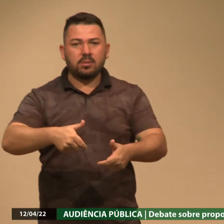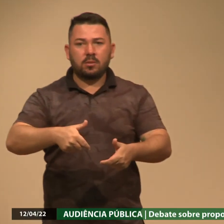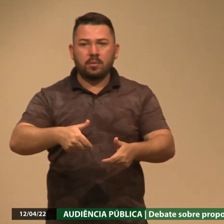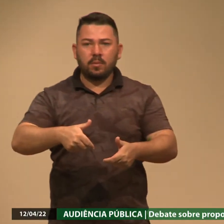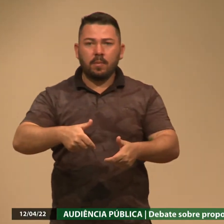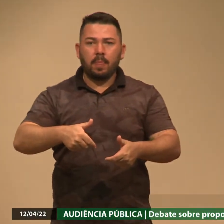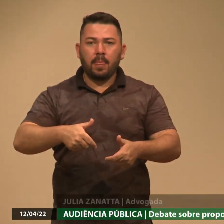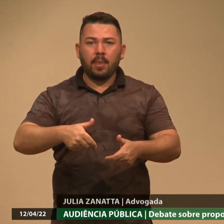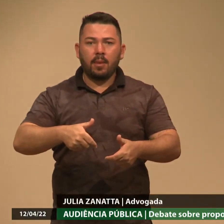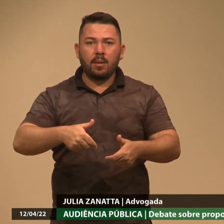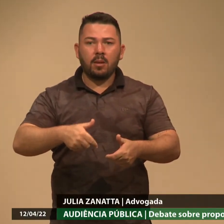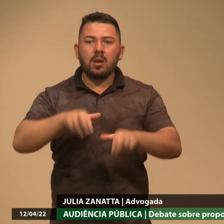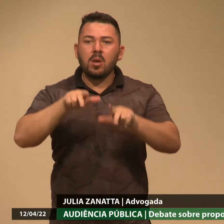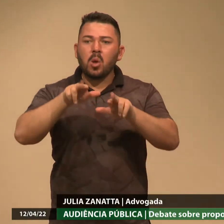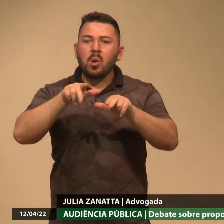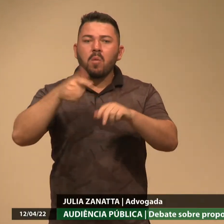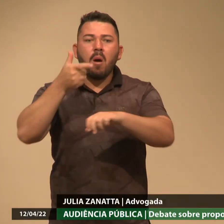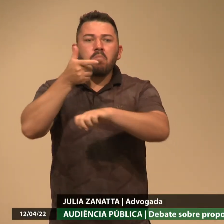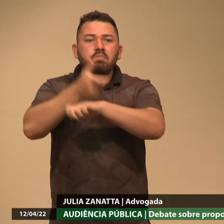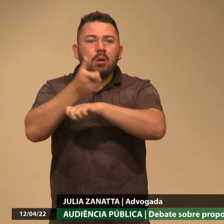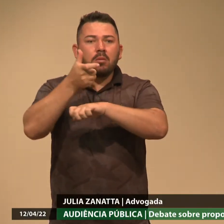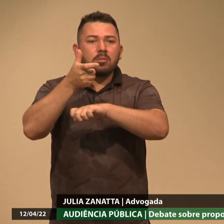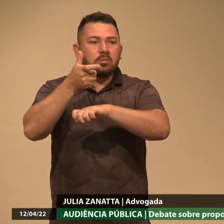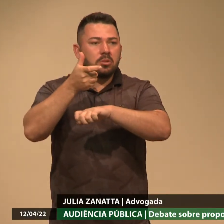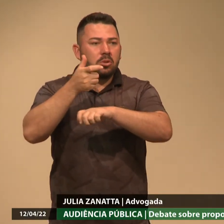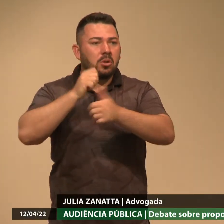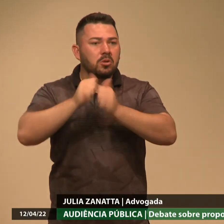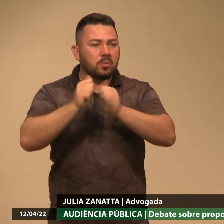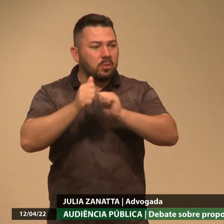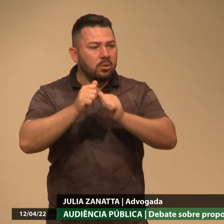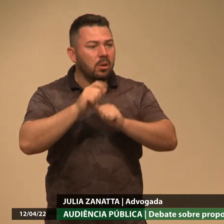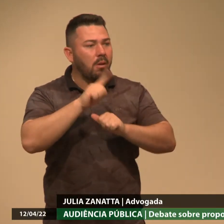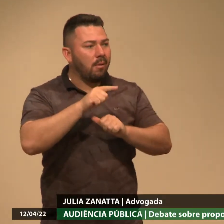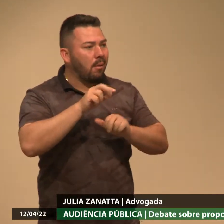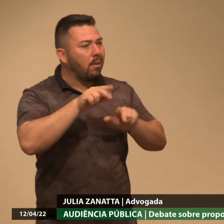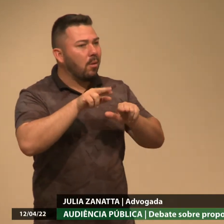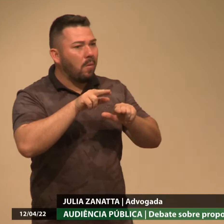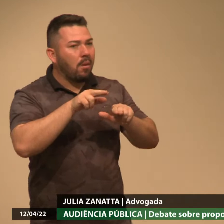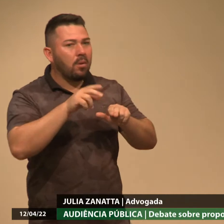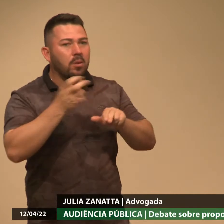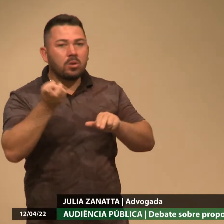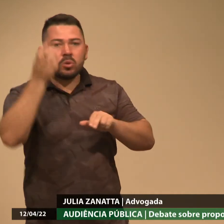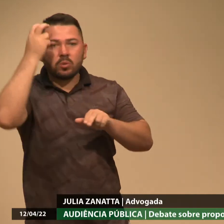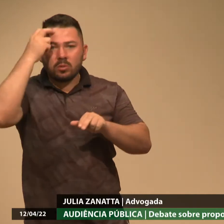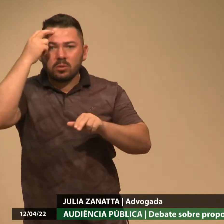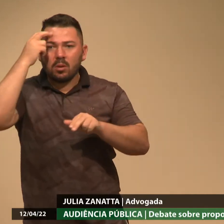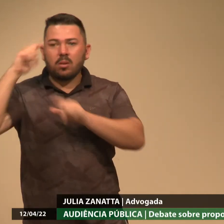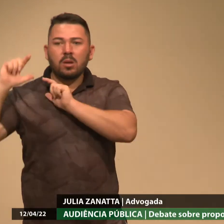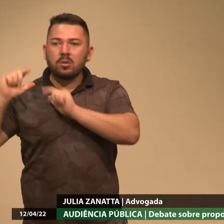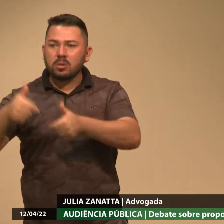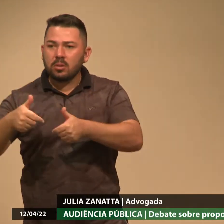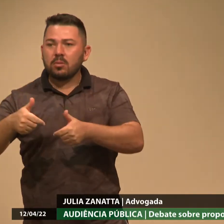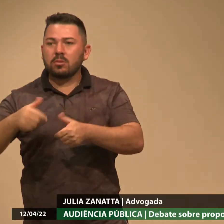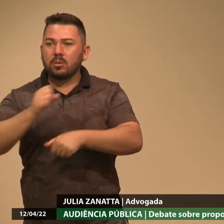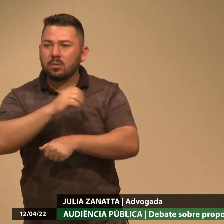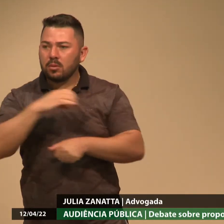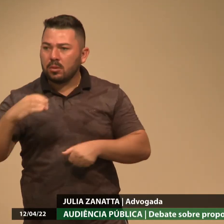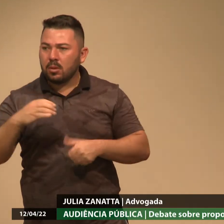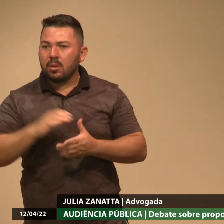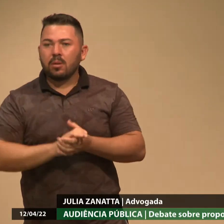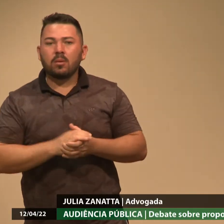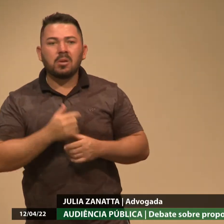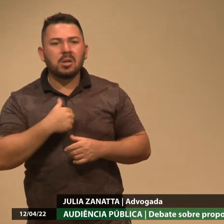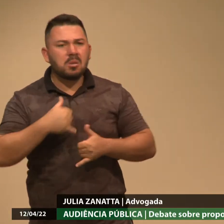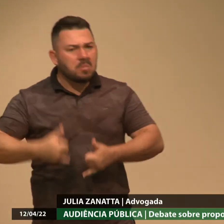assim como o tiro esportivo é algo da nossa cultura da nossa tradição Catarinense